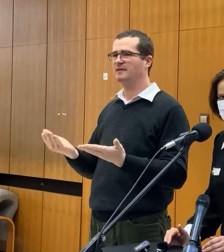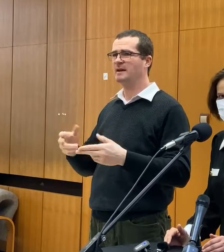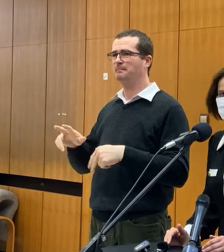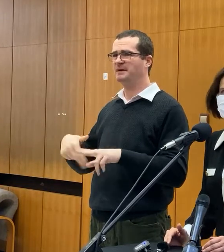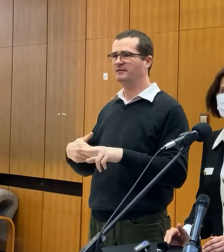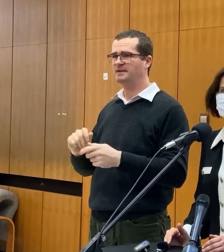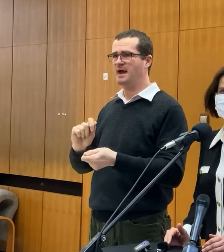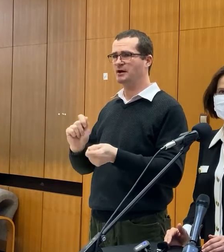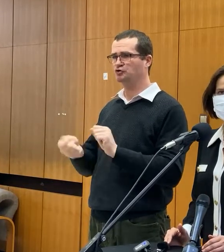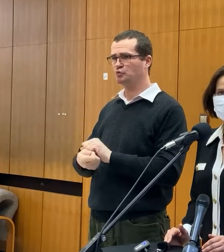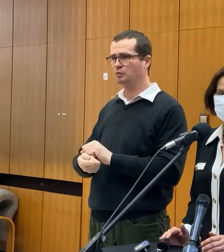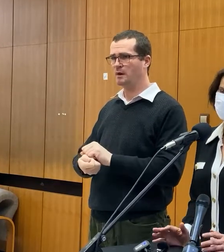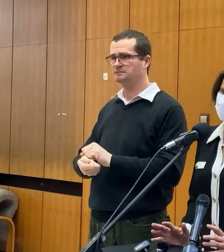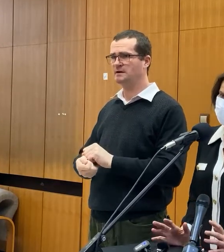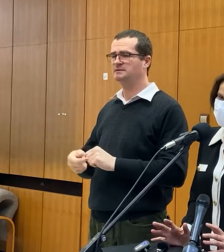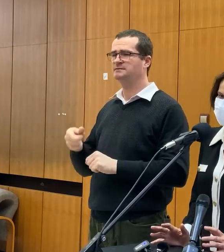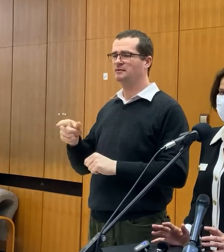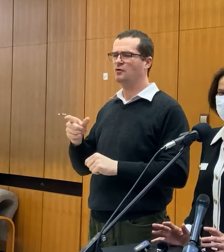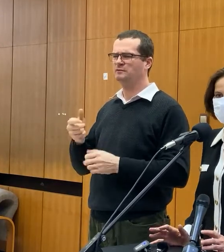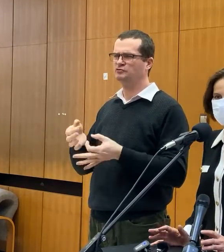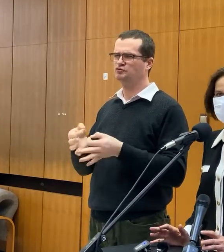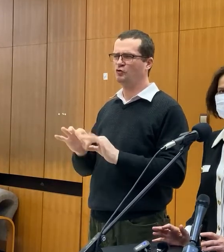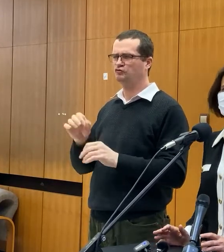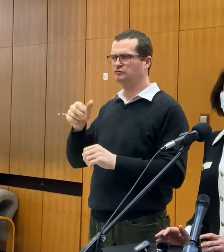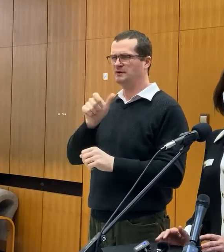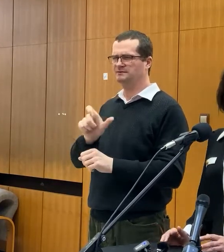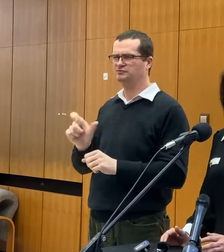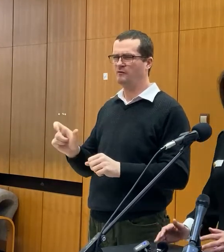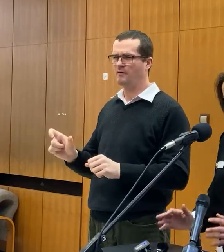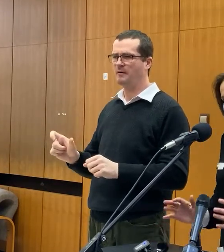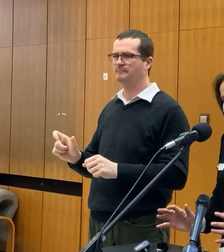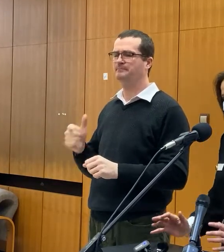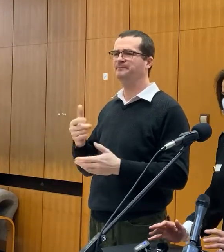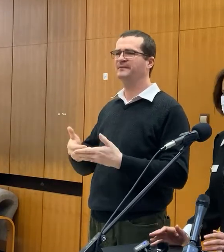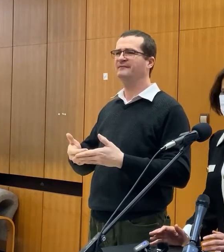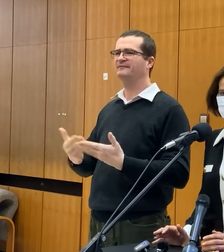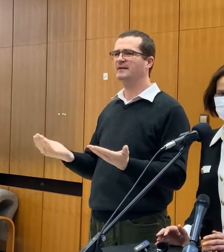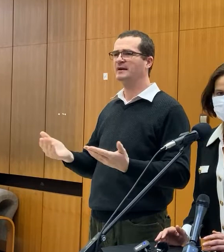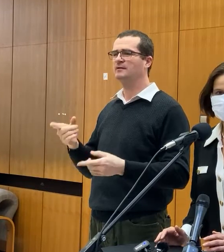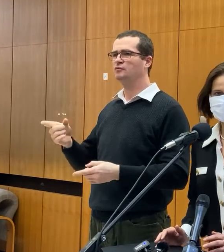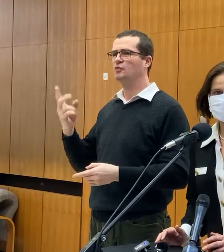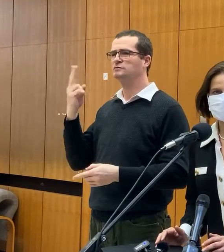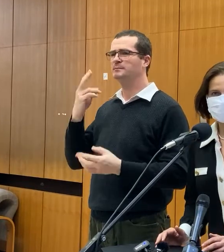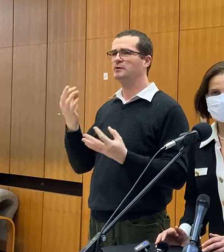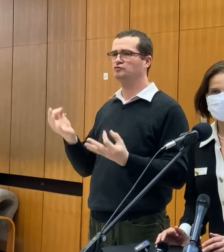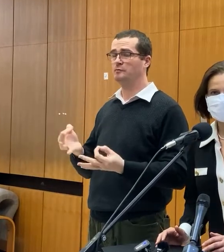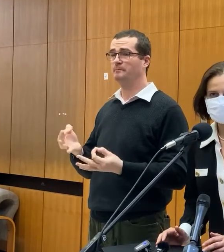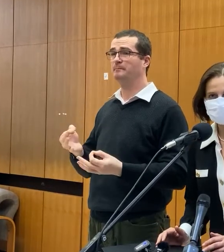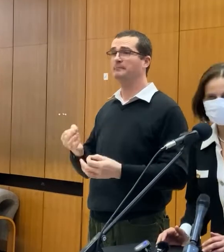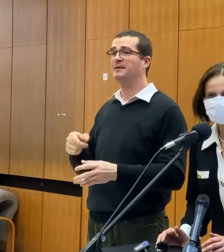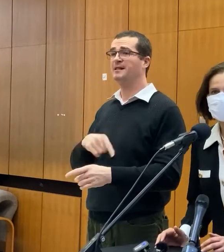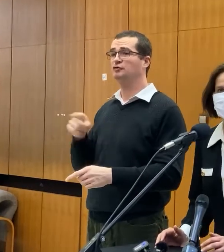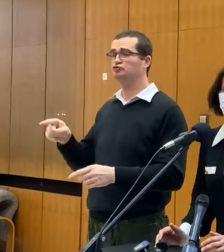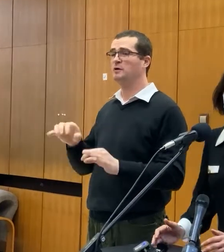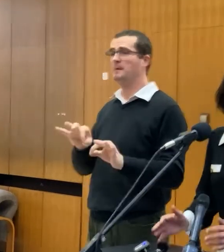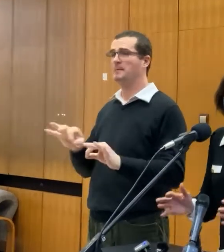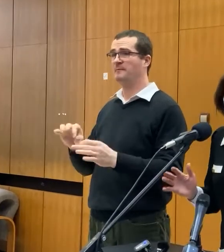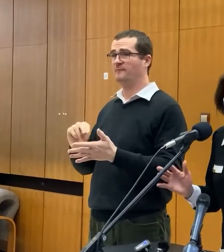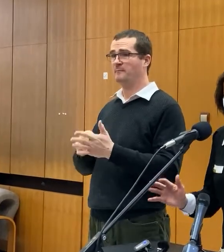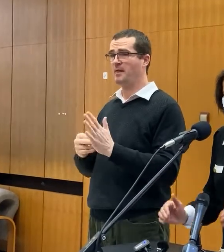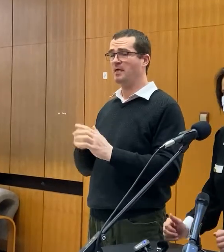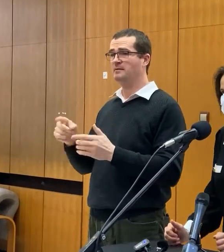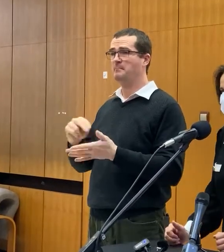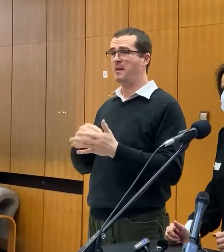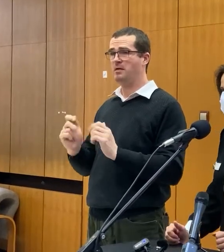preventívna reštrukturalizácia. Sú také komplikované pojmy. Tá verejná v zásade znamená, že dlžník si pripraví plán a s